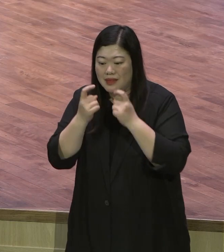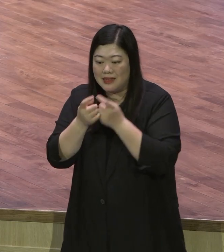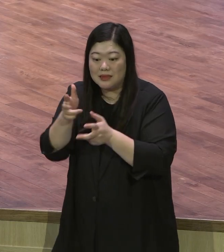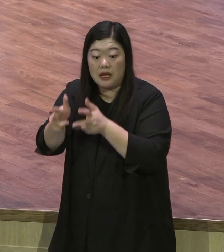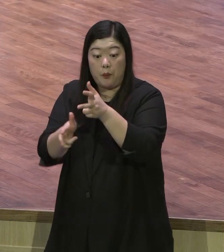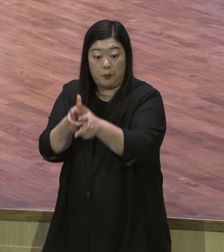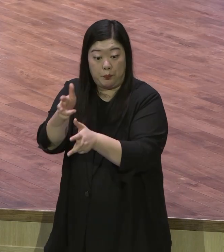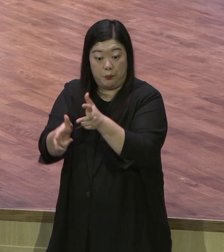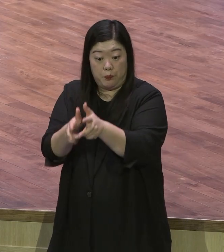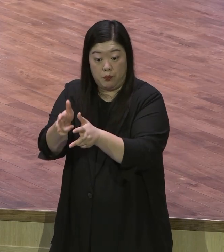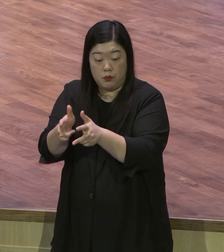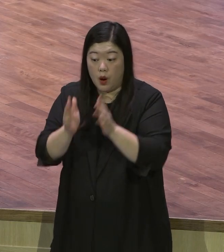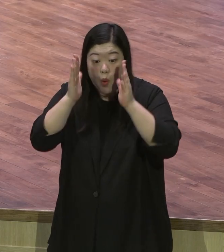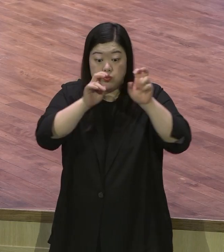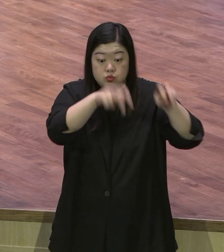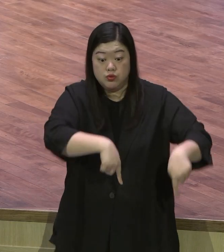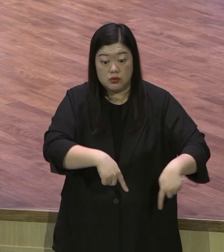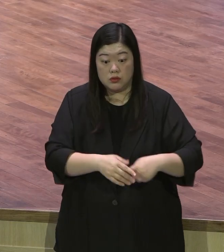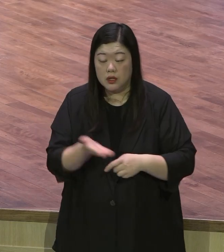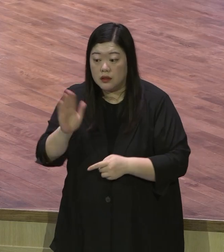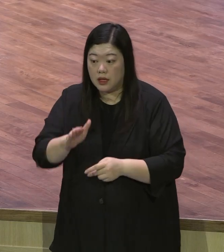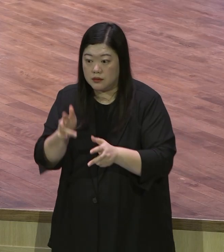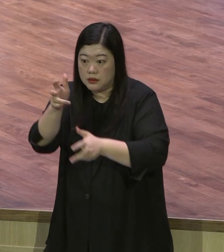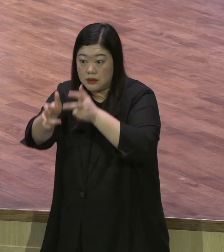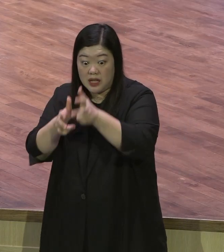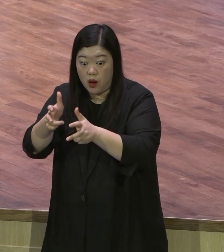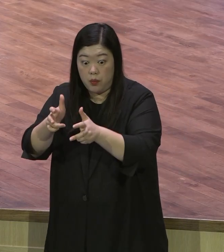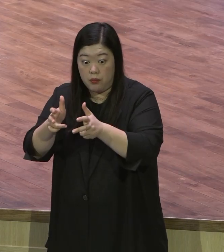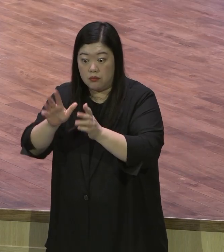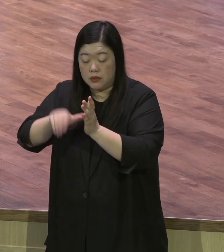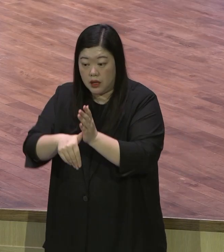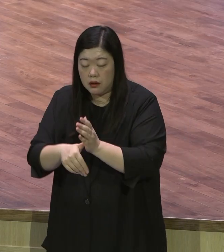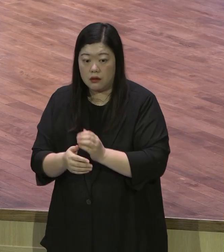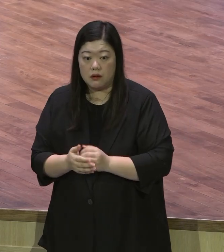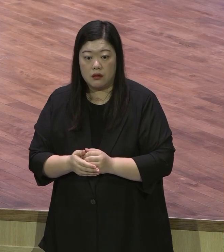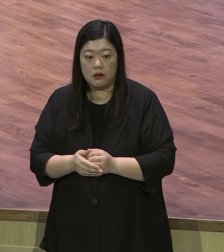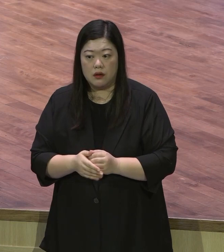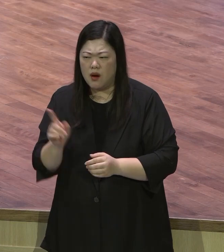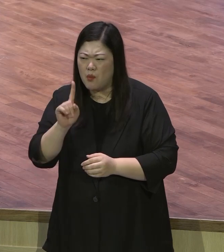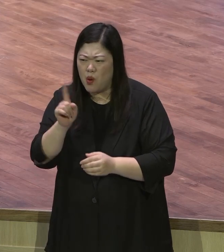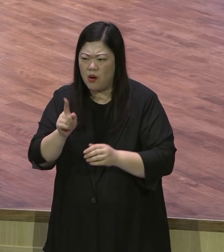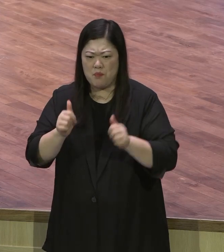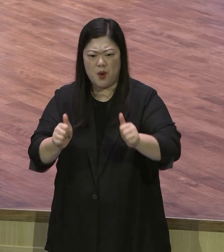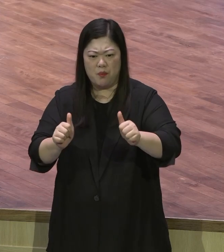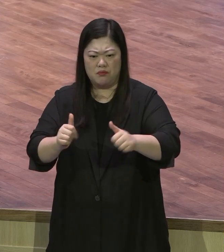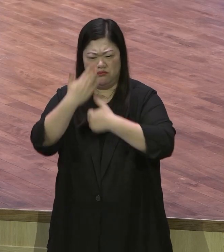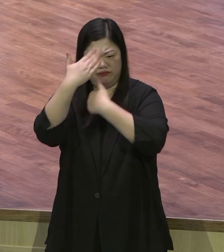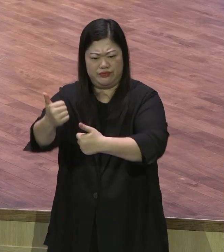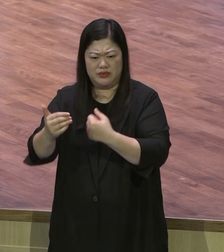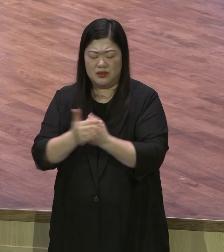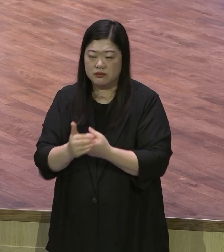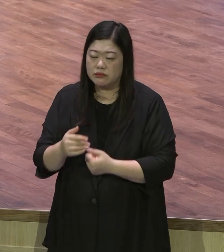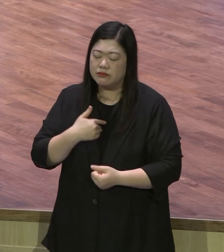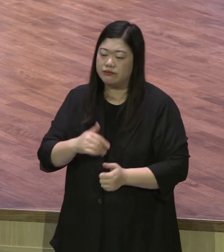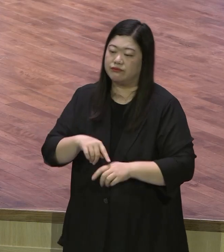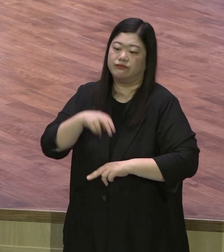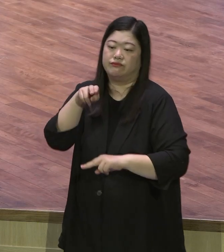가 검사를 설득시킬 정도로 말을 잘해. 검사가 손 다 떨 정도로 설득당할 정도로 얼마나 지혜와 명철이